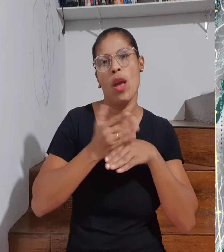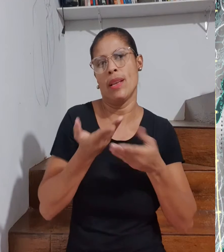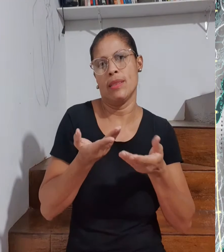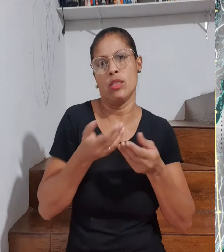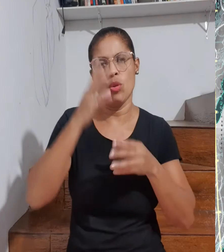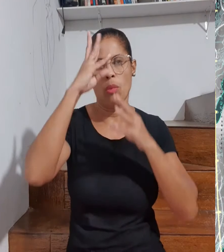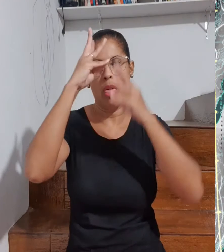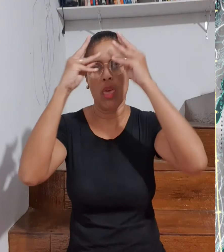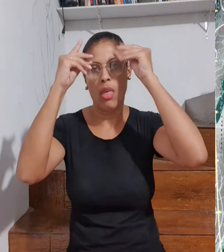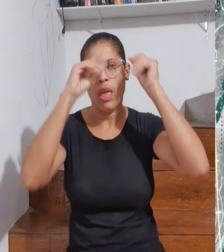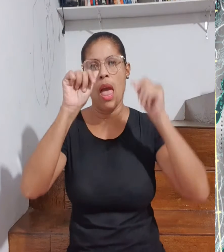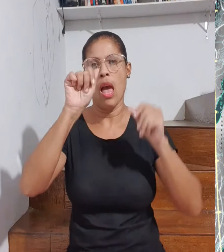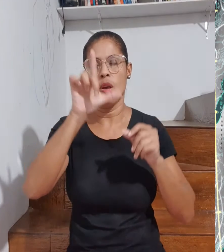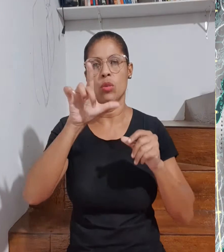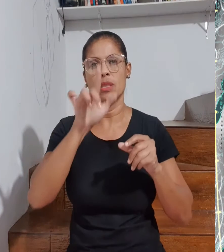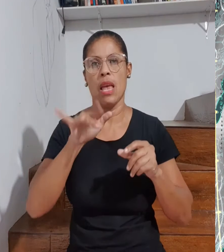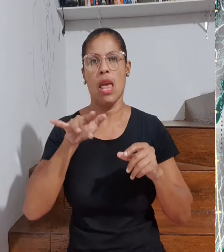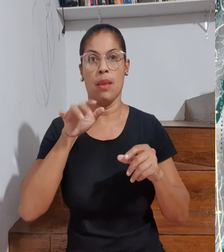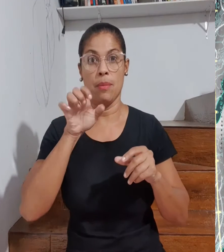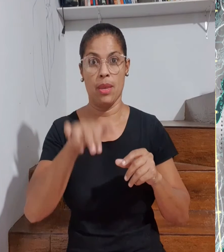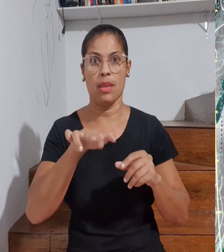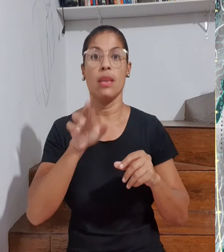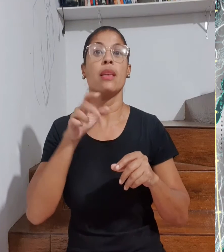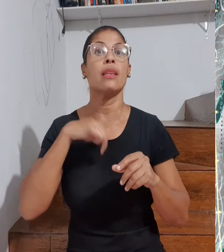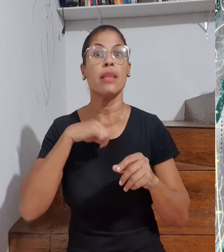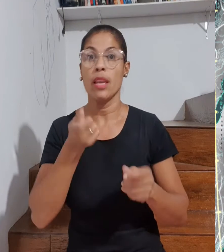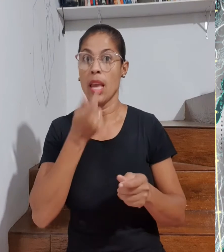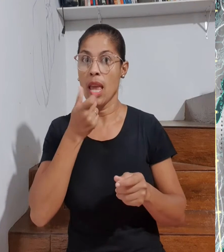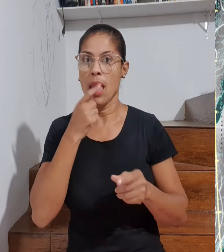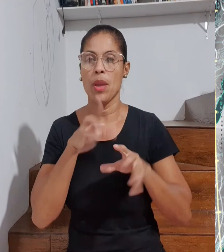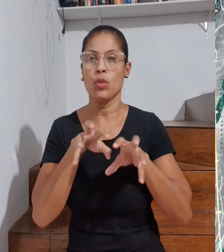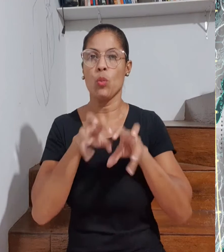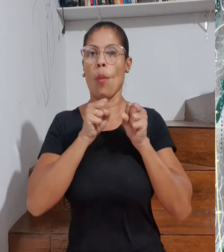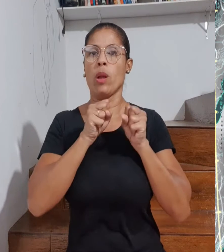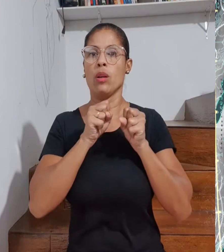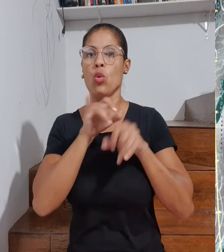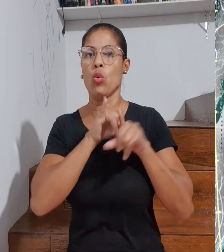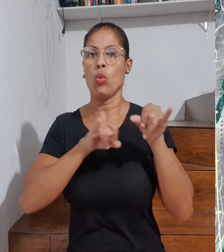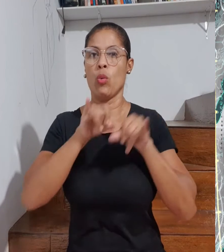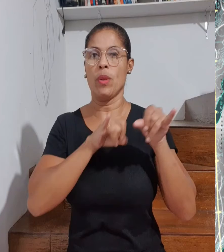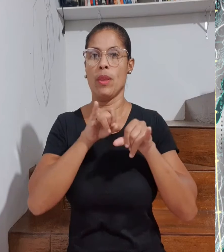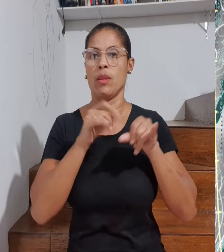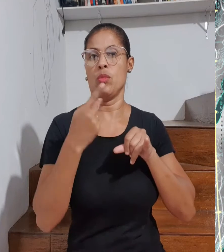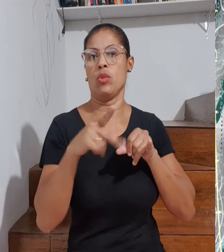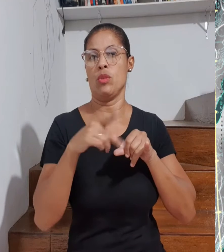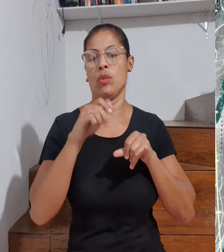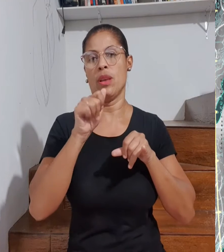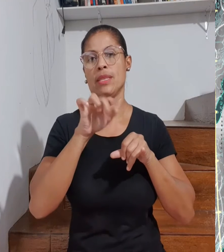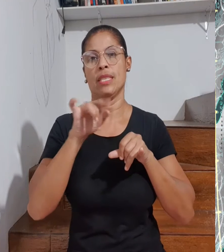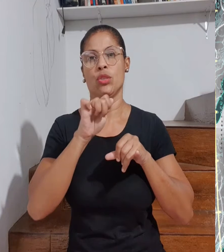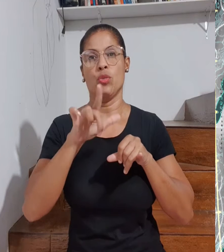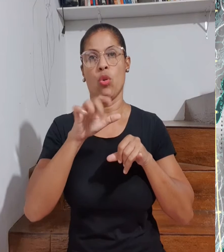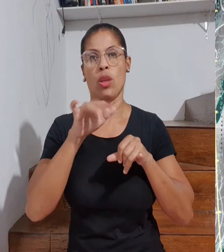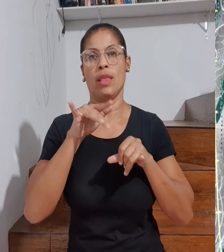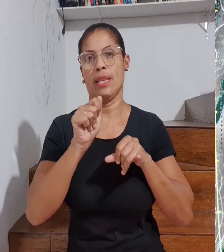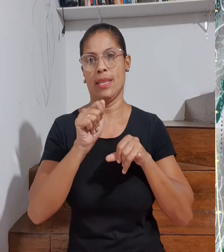demenciais como a doença de Alzheimer, nós utilizamos alguns medicamentos que inibem o metabolismo da acetilcolina nessa